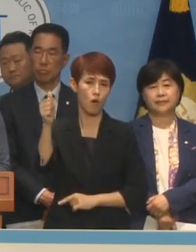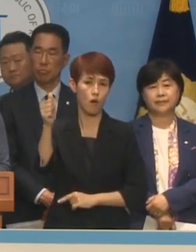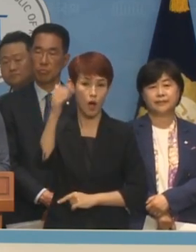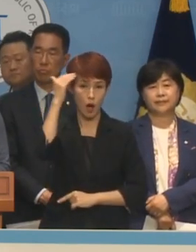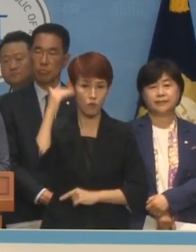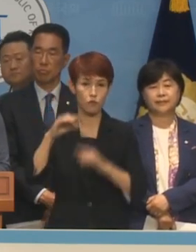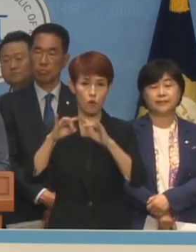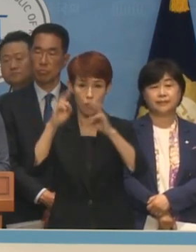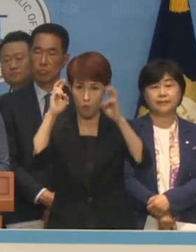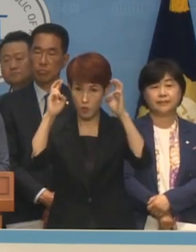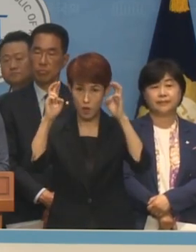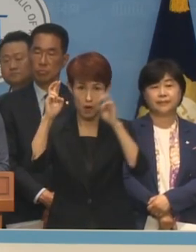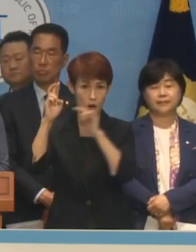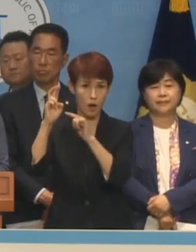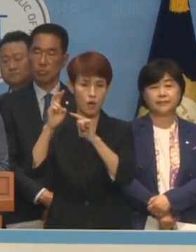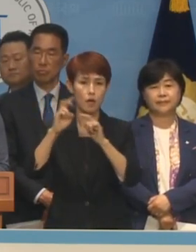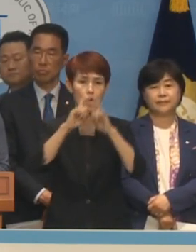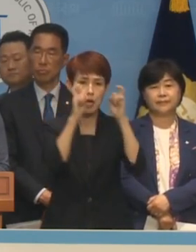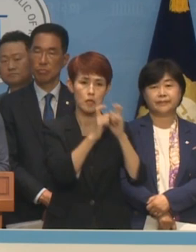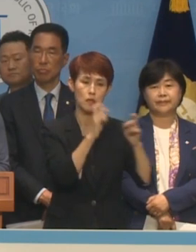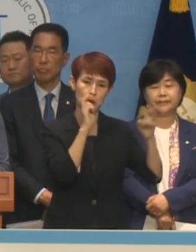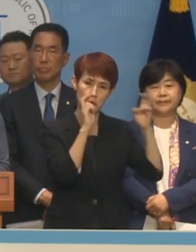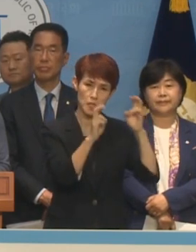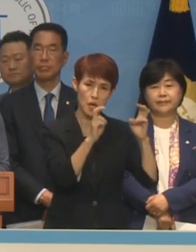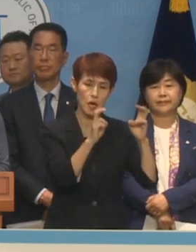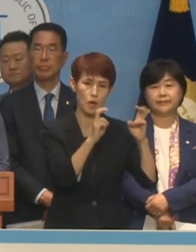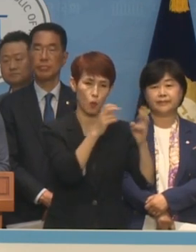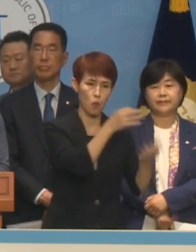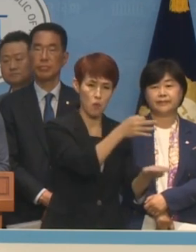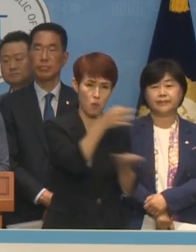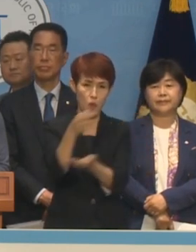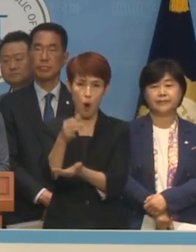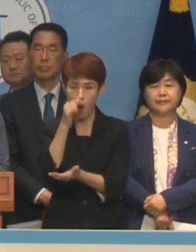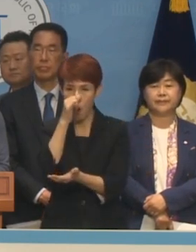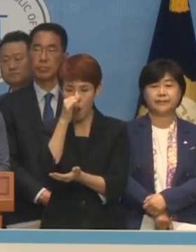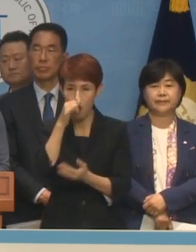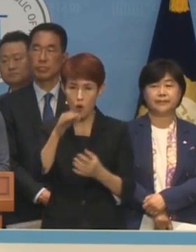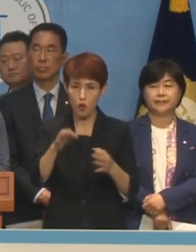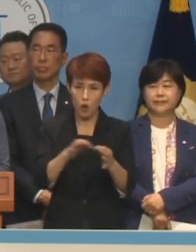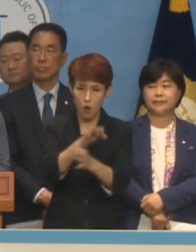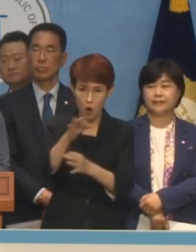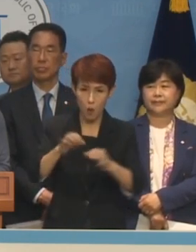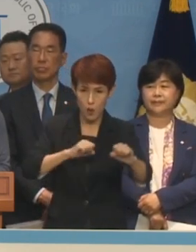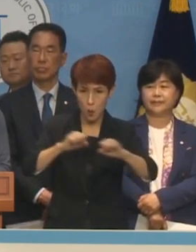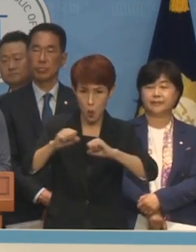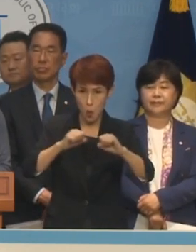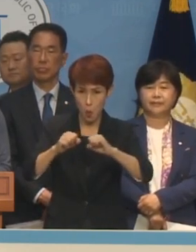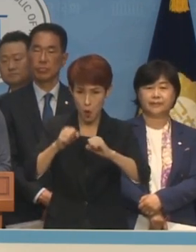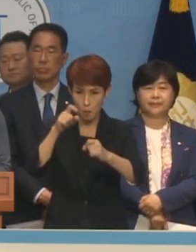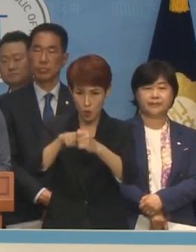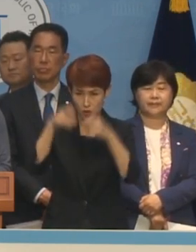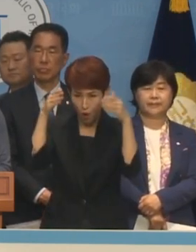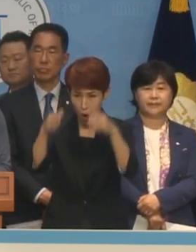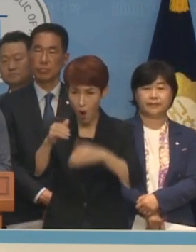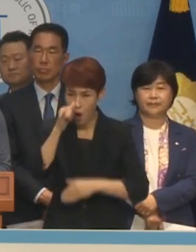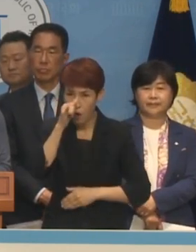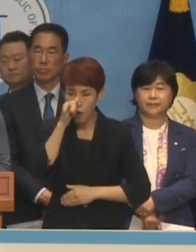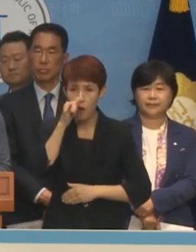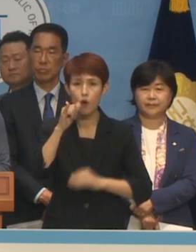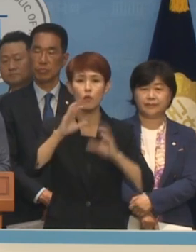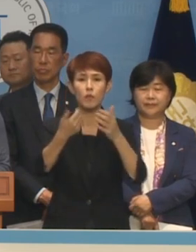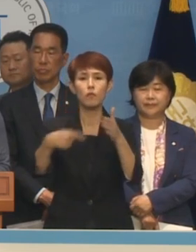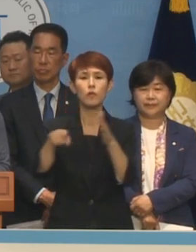한전 KDN에 민간 자본이 유입되어 경영활동 수익성 중심으로 이어진다면 국민